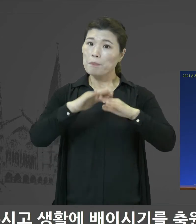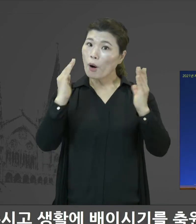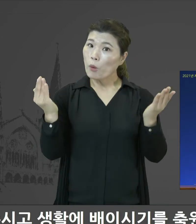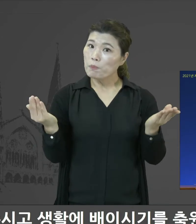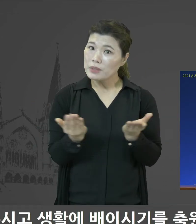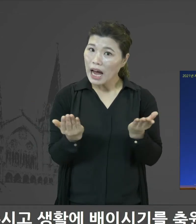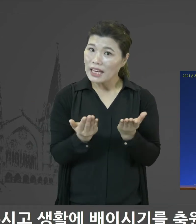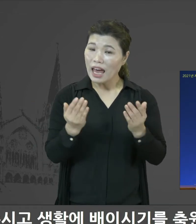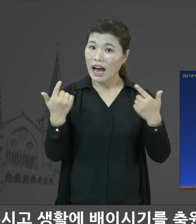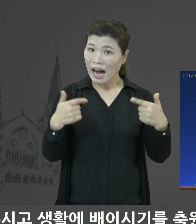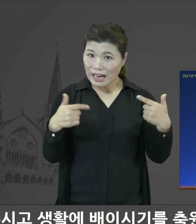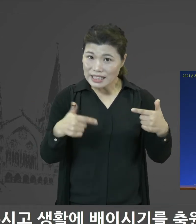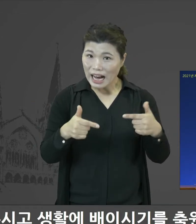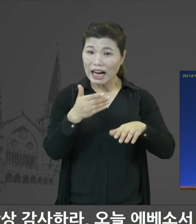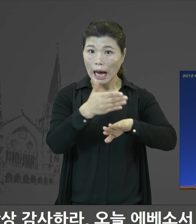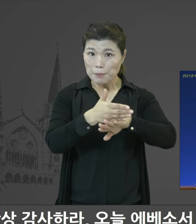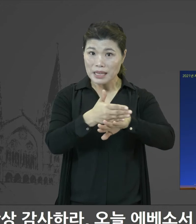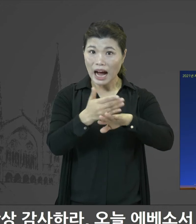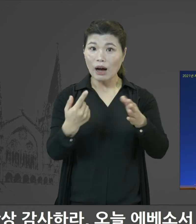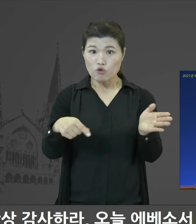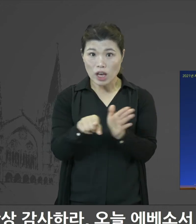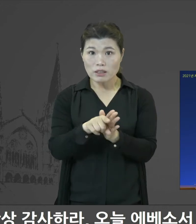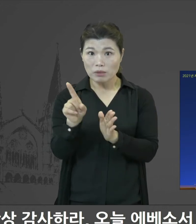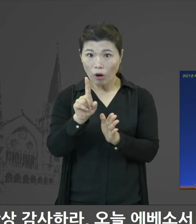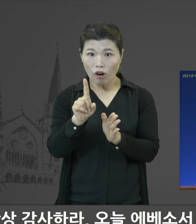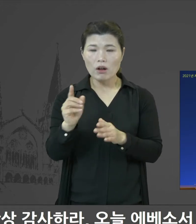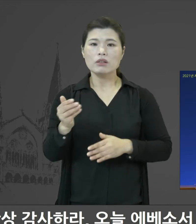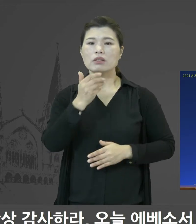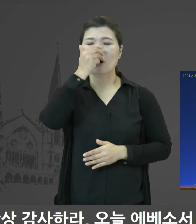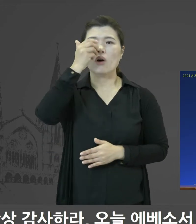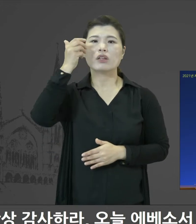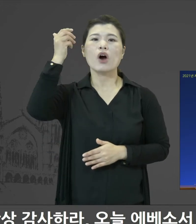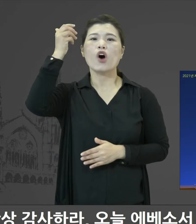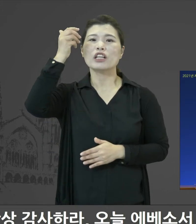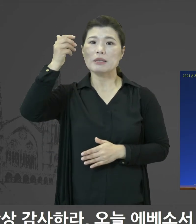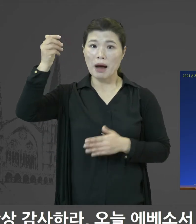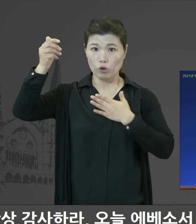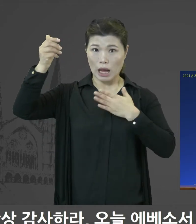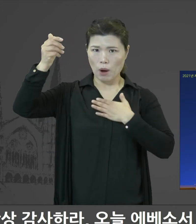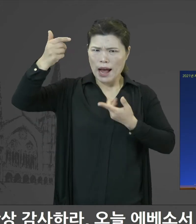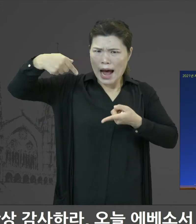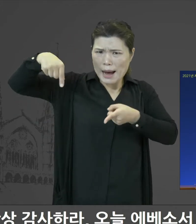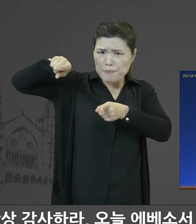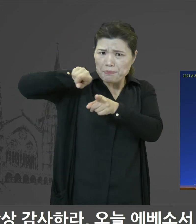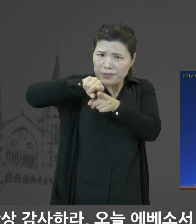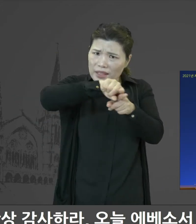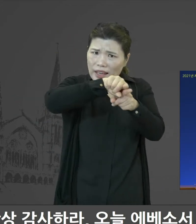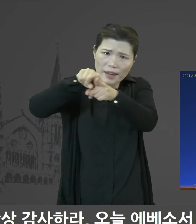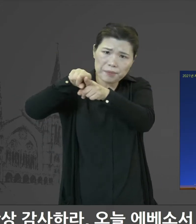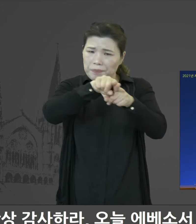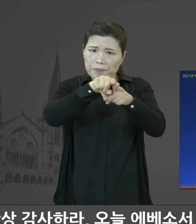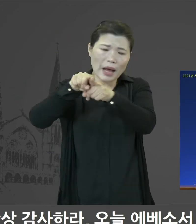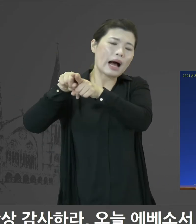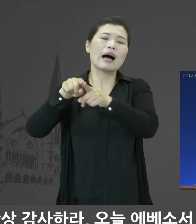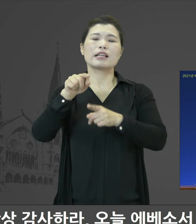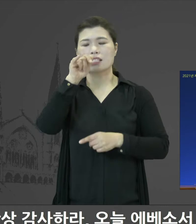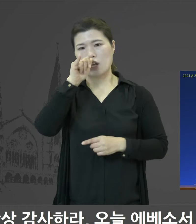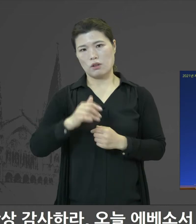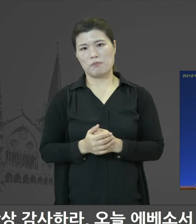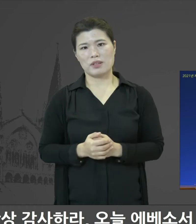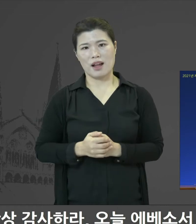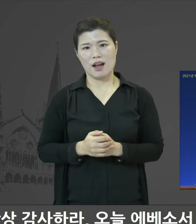항상 감사하려면 사실은 성령님하고 우리가 같이 있어야 됩니다. 성령님이 내 안에 역사해야 되죠.